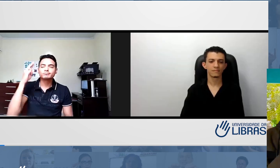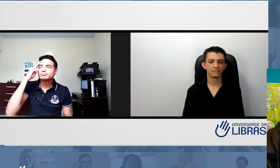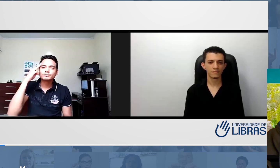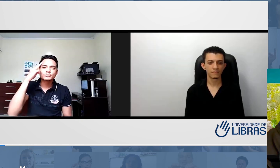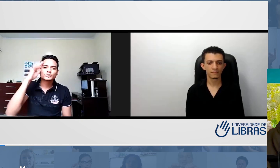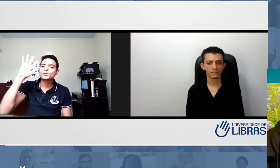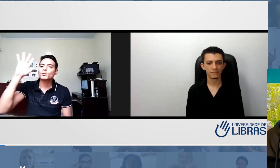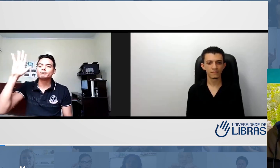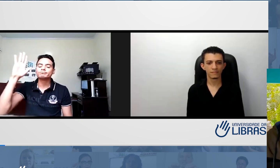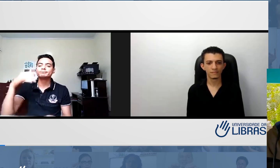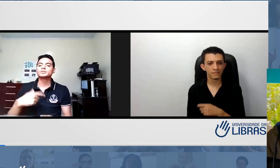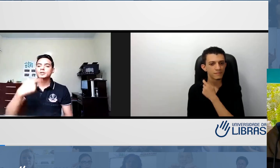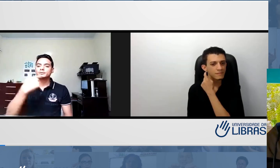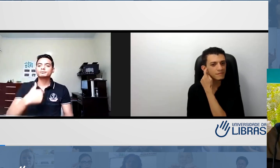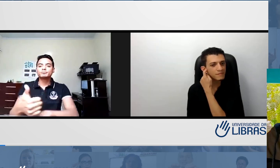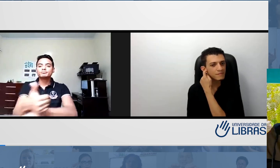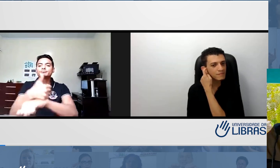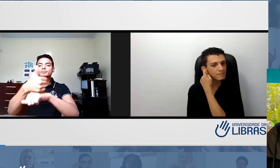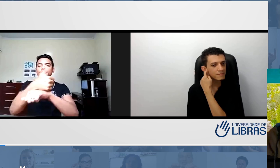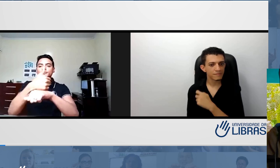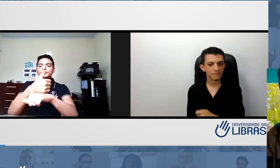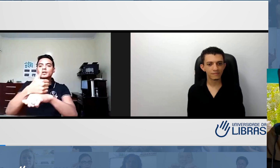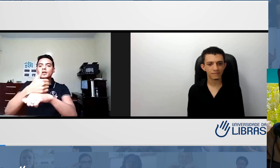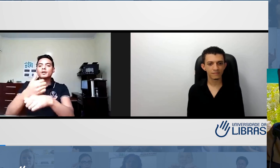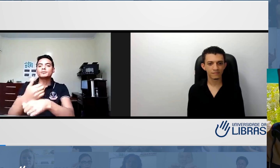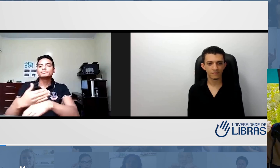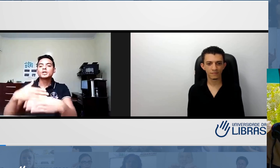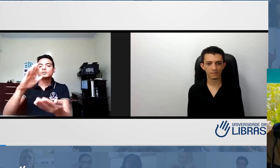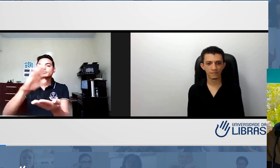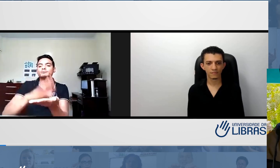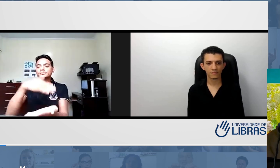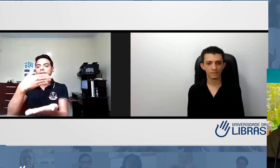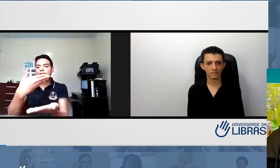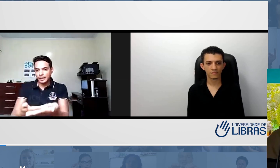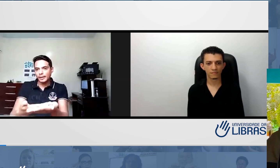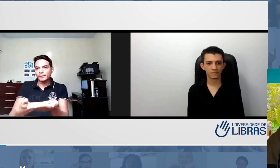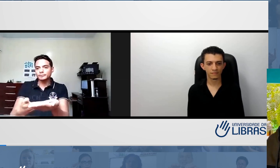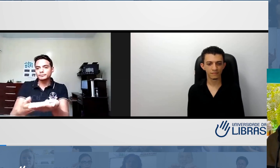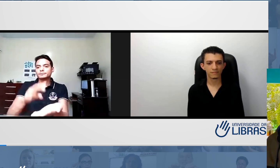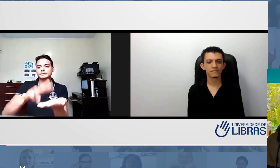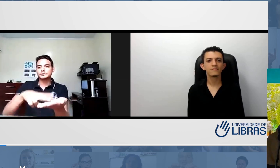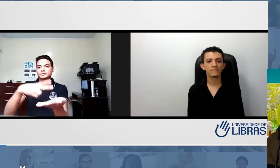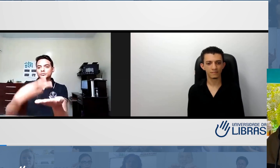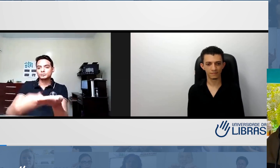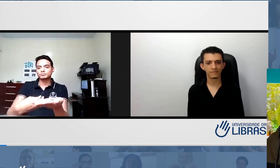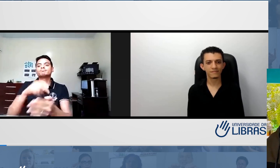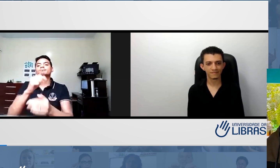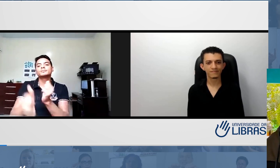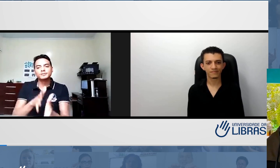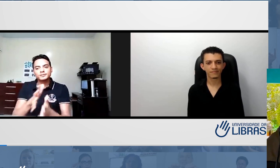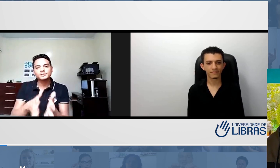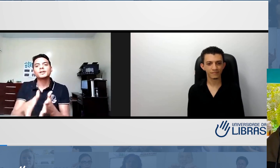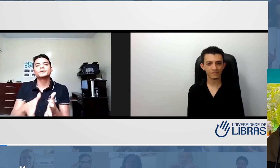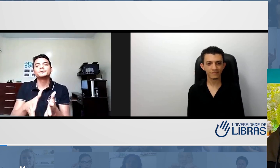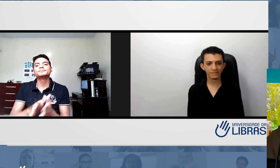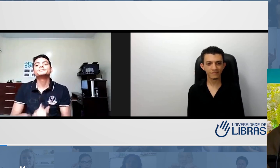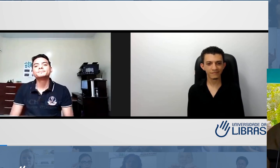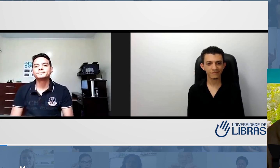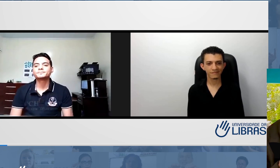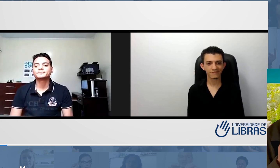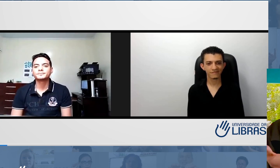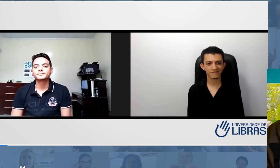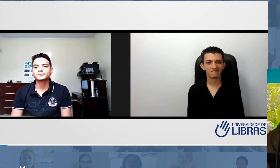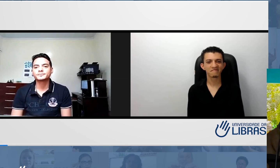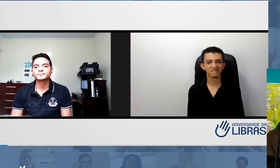e quando ele chegava lá realmente, chegou a fazer uma banca avaliativa, ele não conseguia ter a comunicação. Ele